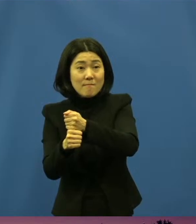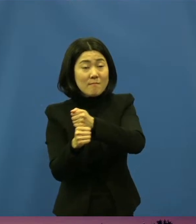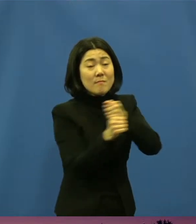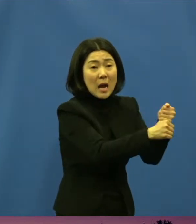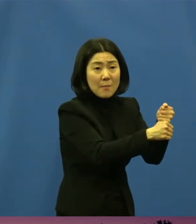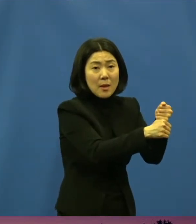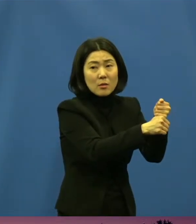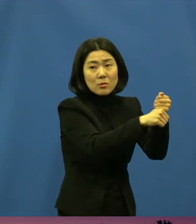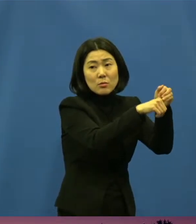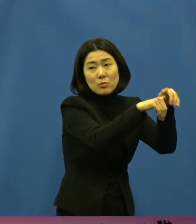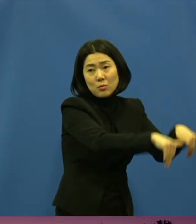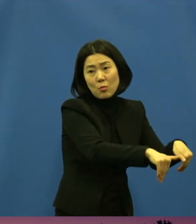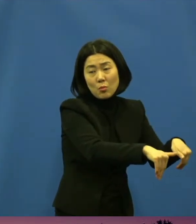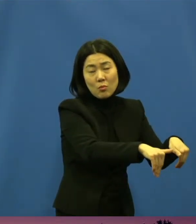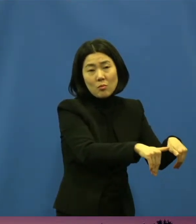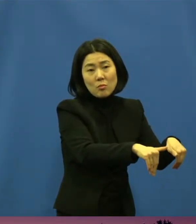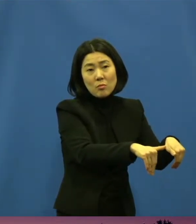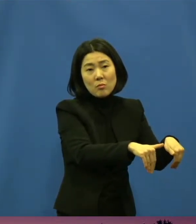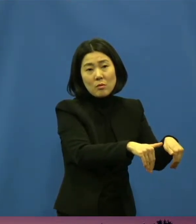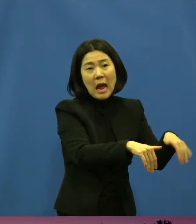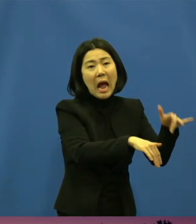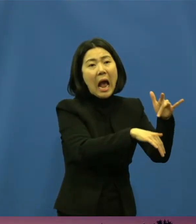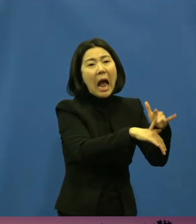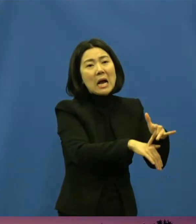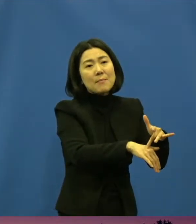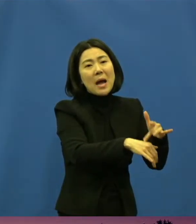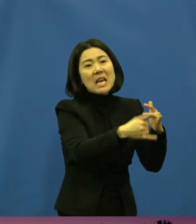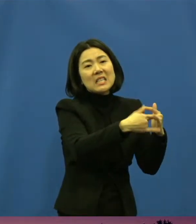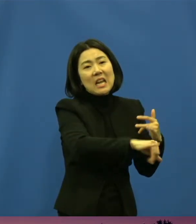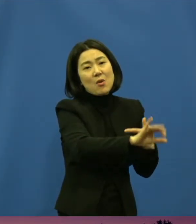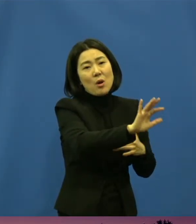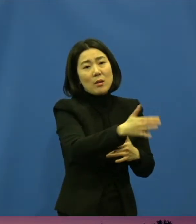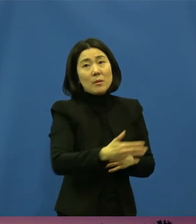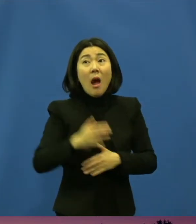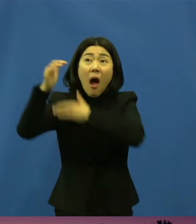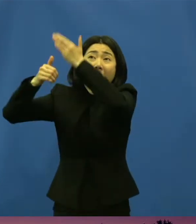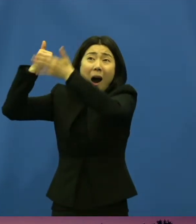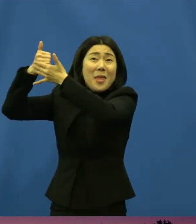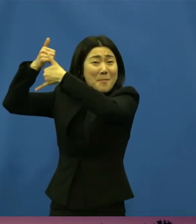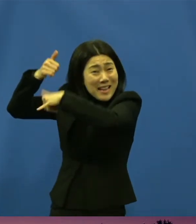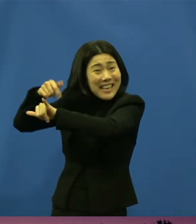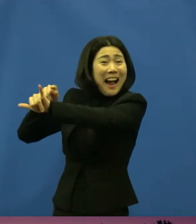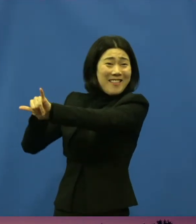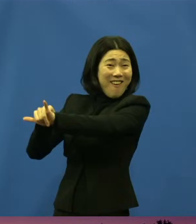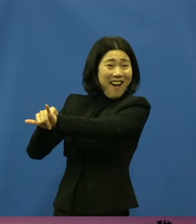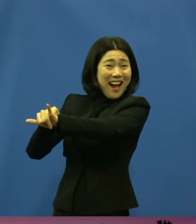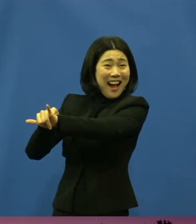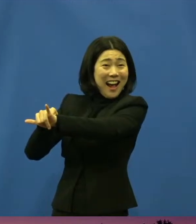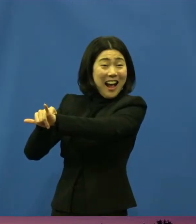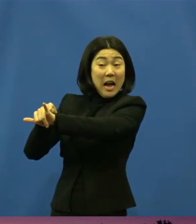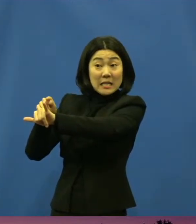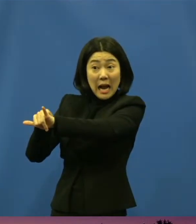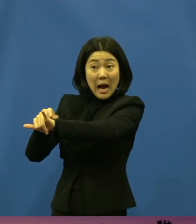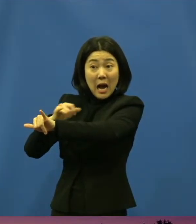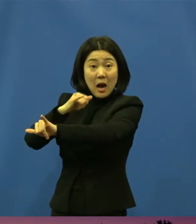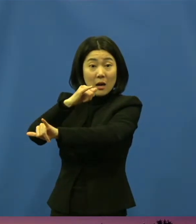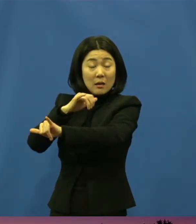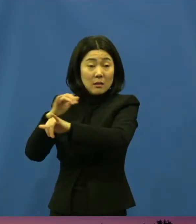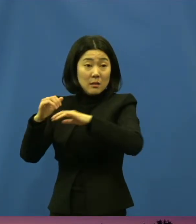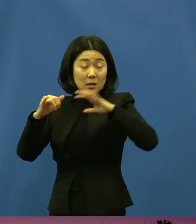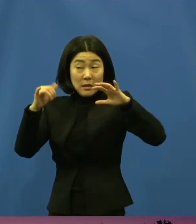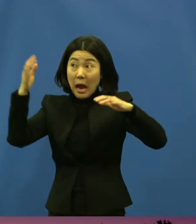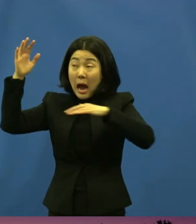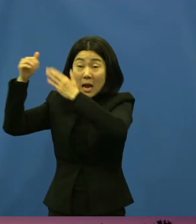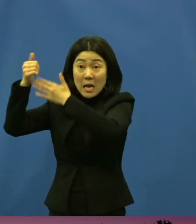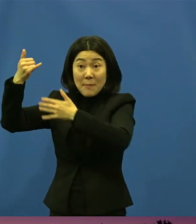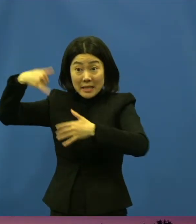여러분, 하나님이 얼마나 안타까우실까요? 하나님이 창조하시고 구속하신 백성들, 갈수록 하나님의